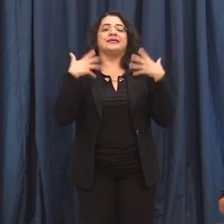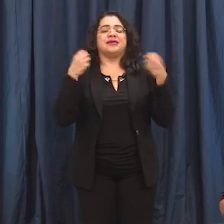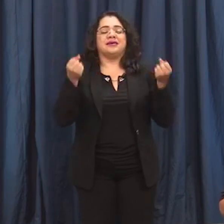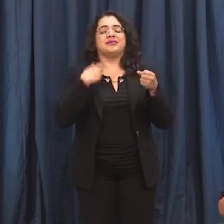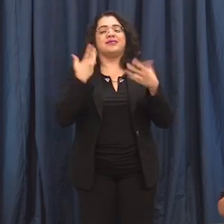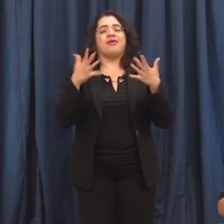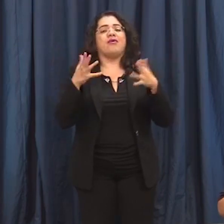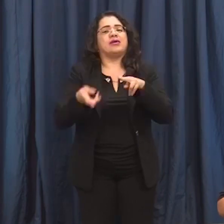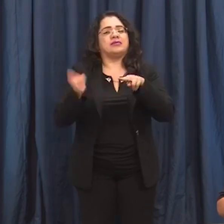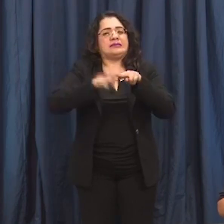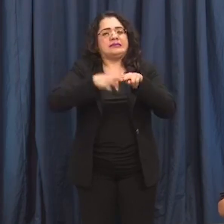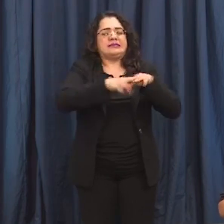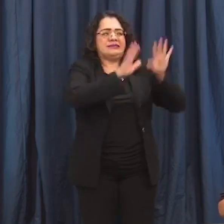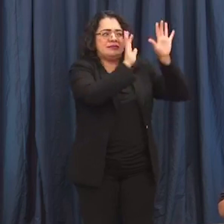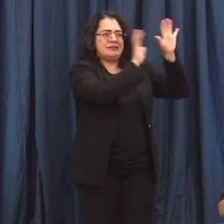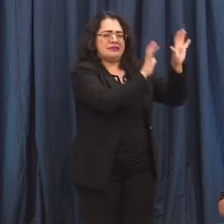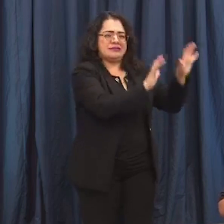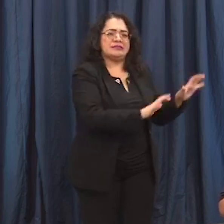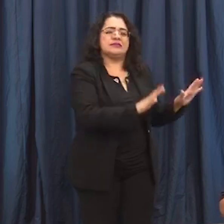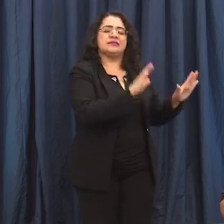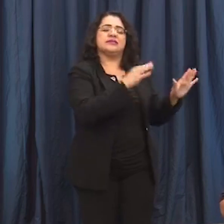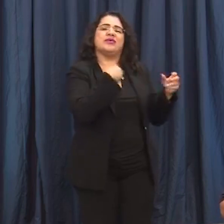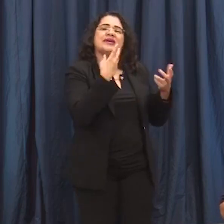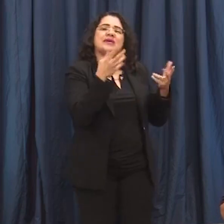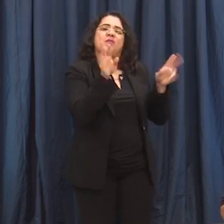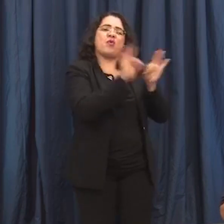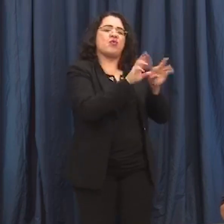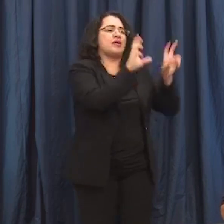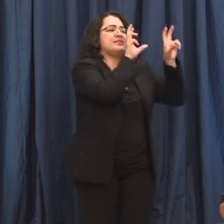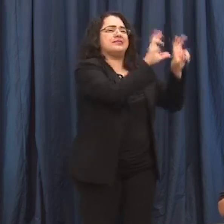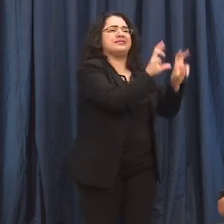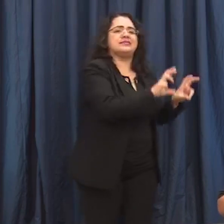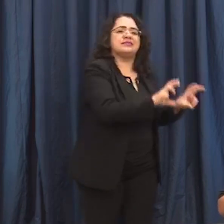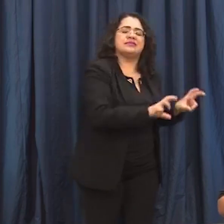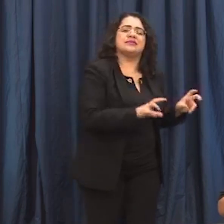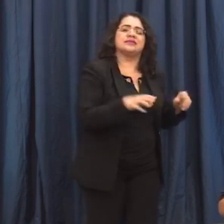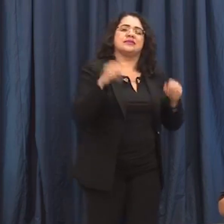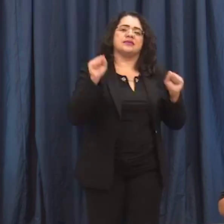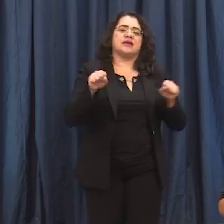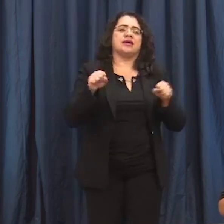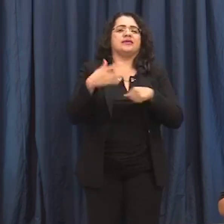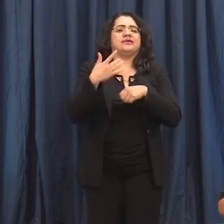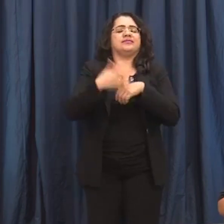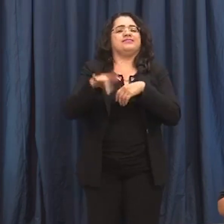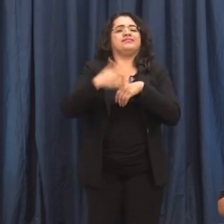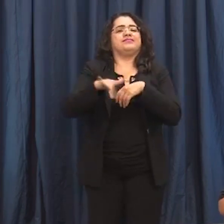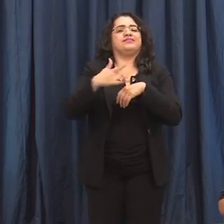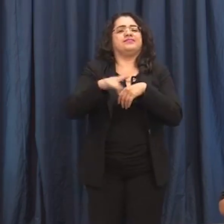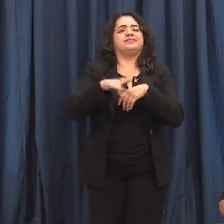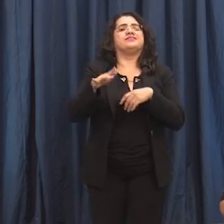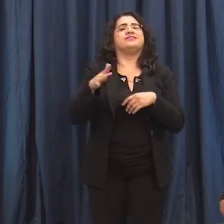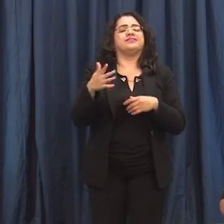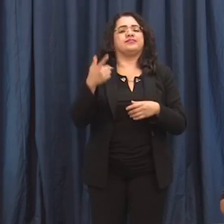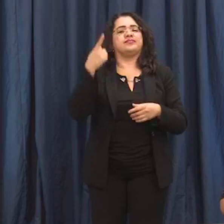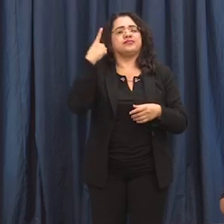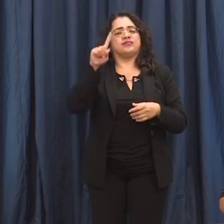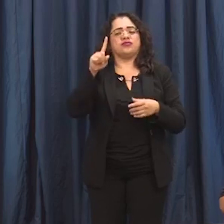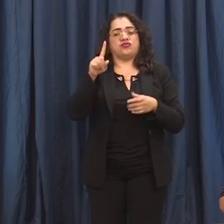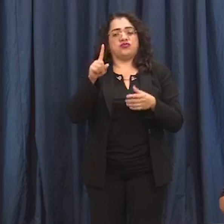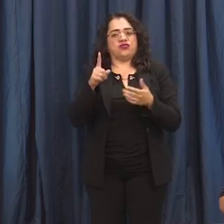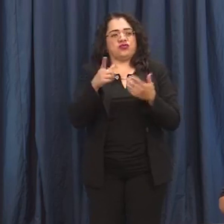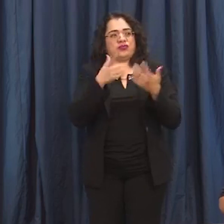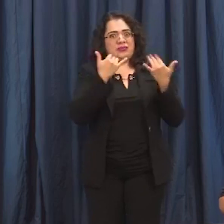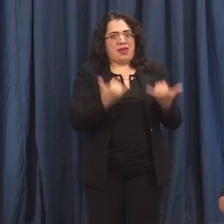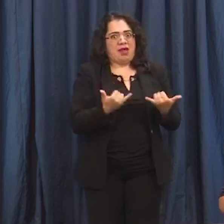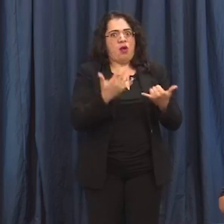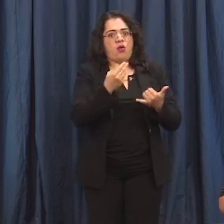y seguimos también colectando más para que nuestro inventario sea suficiente por los días y semanas que siguen.